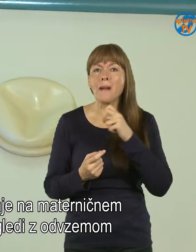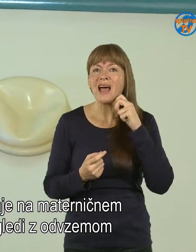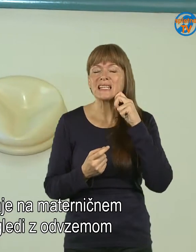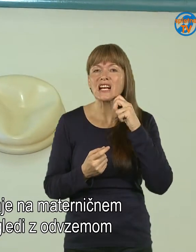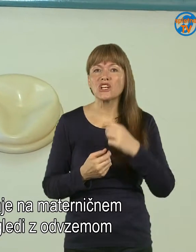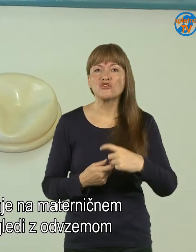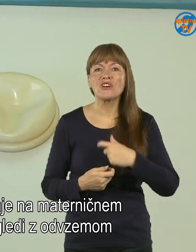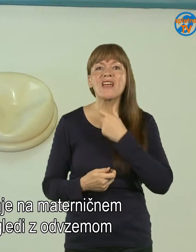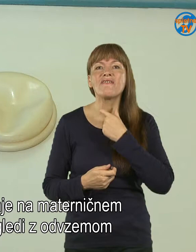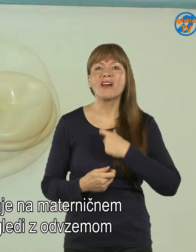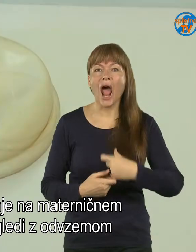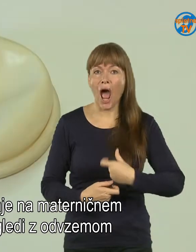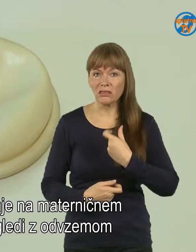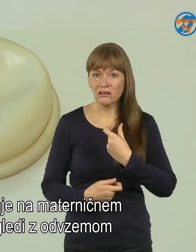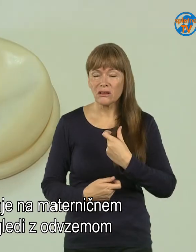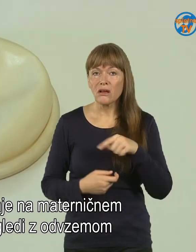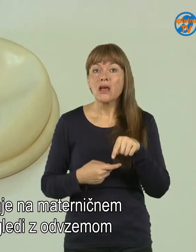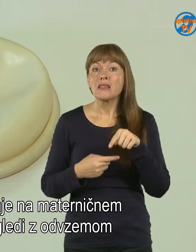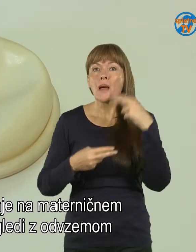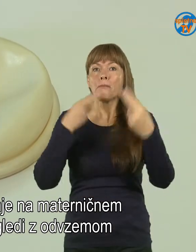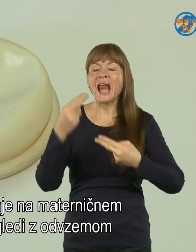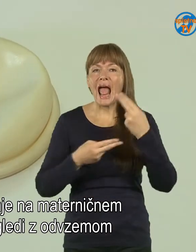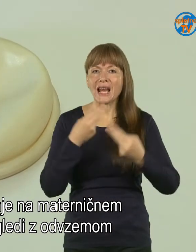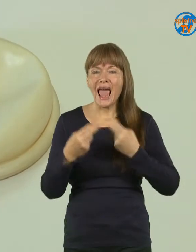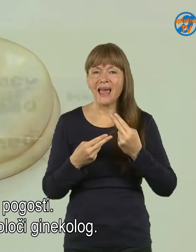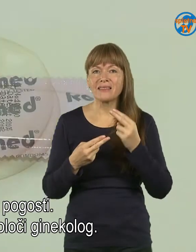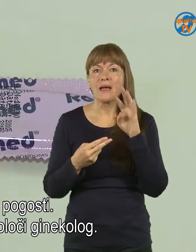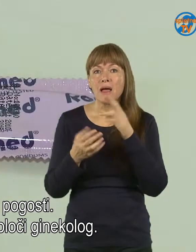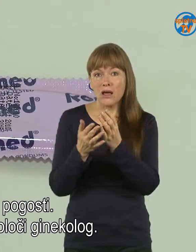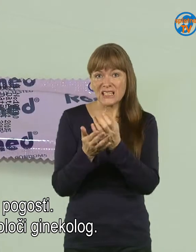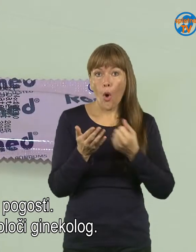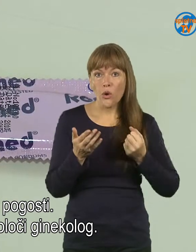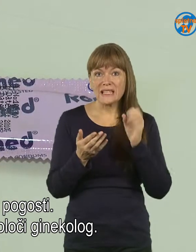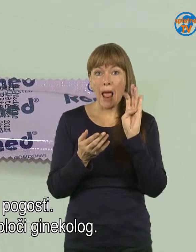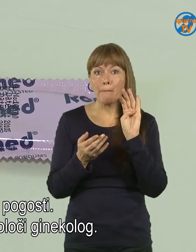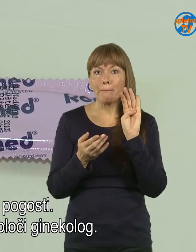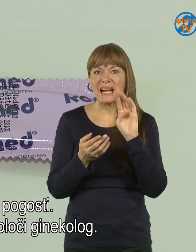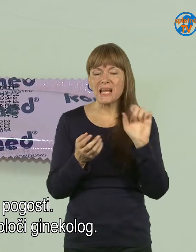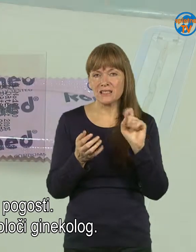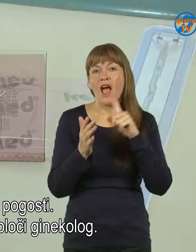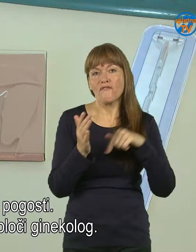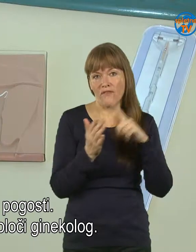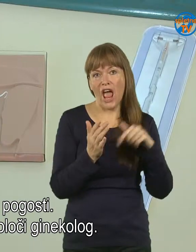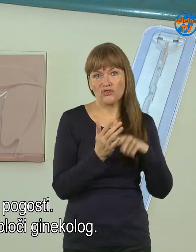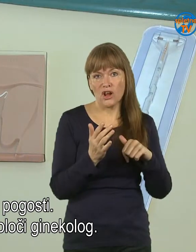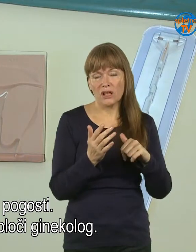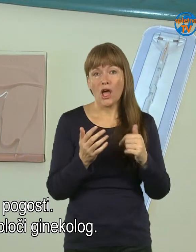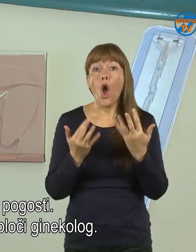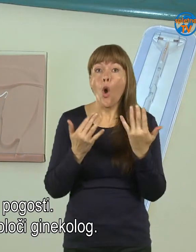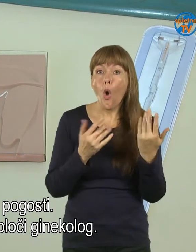vratu, pa so ti pregledi z odvzemom brisa bolj pogosti. Kako pogosti, odloči